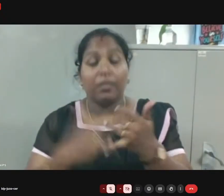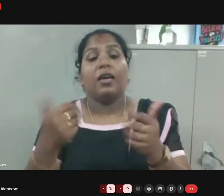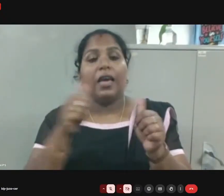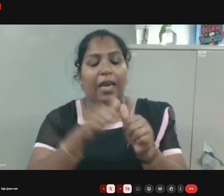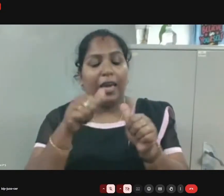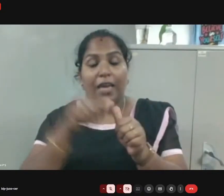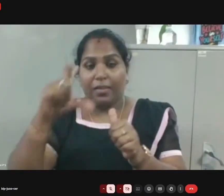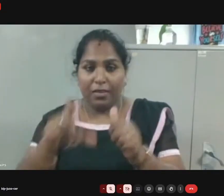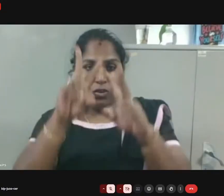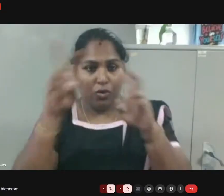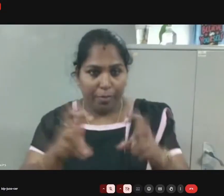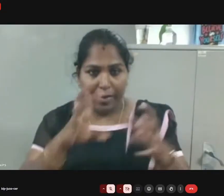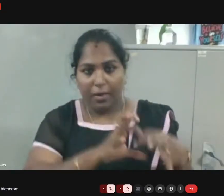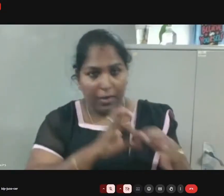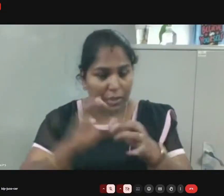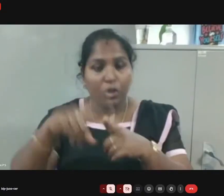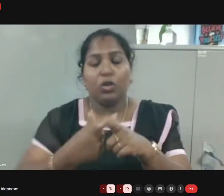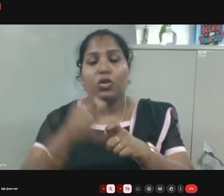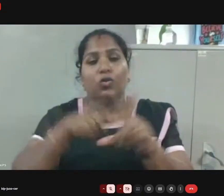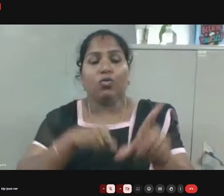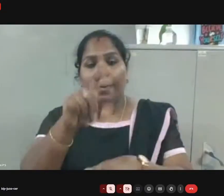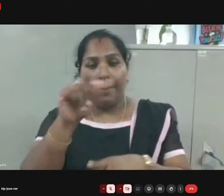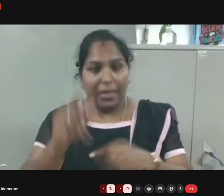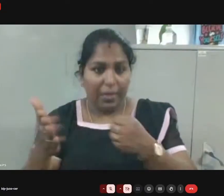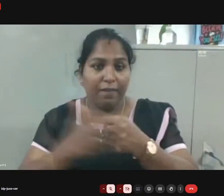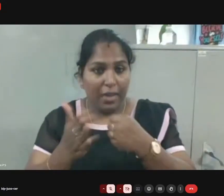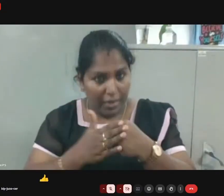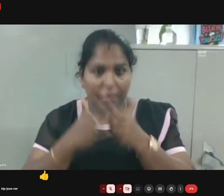ഓൾട്ടർനേറ്റീവ് കമ്മ്യൂണിക്കേഷൻ എന്ന വിഷയത്തിൽ ജൂലൈ 10 വ്യാഴാഴ്ച